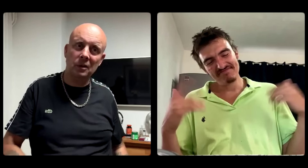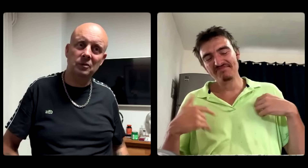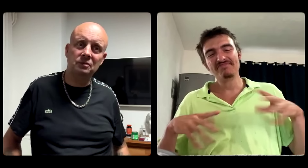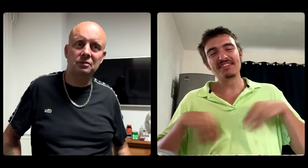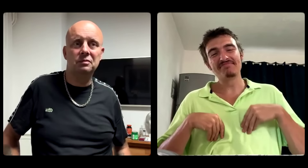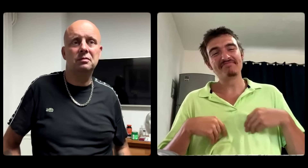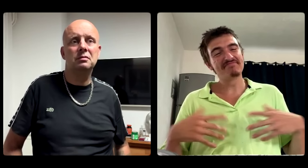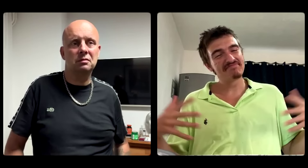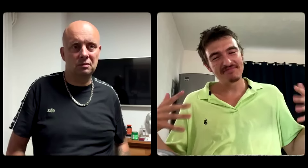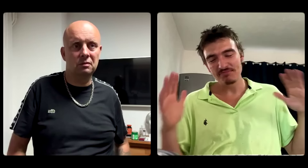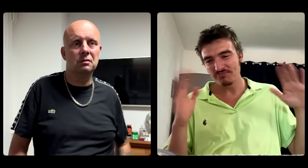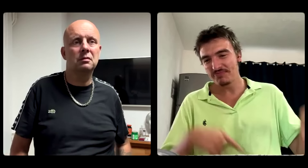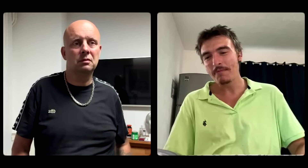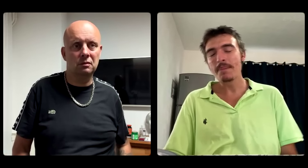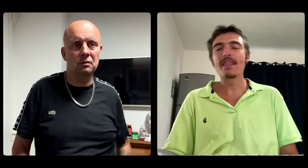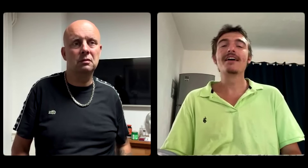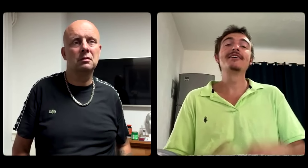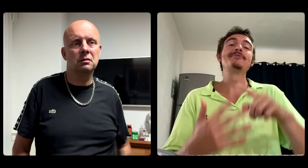Doe ik ook.